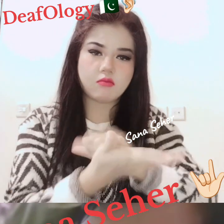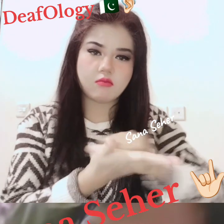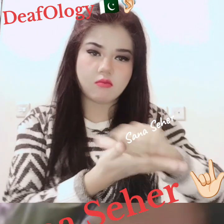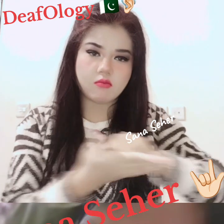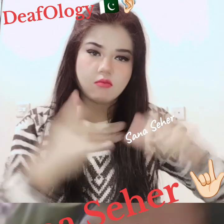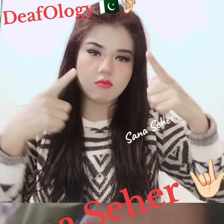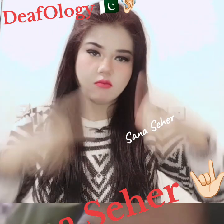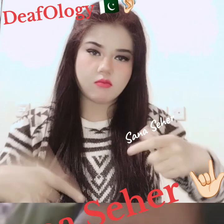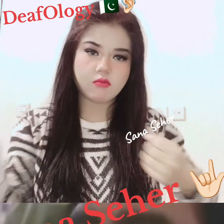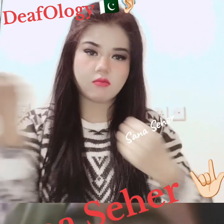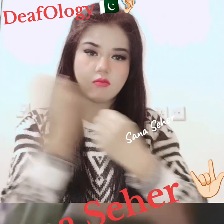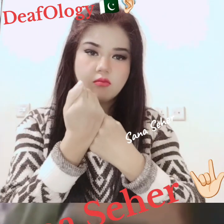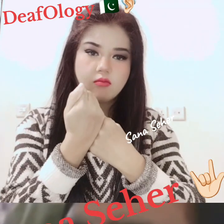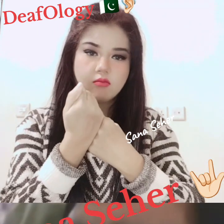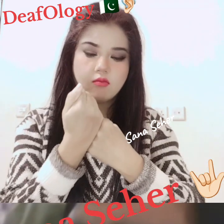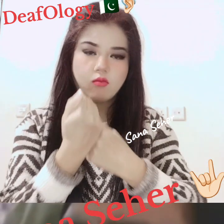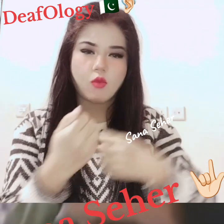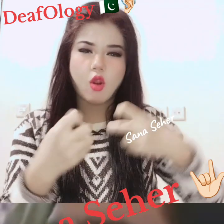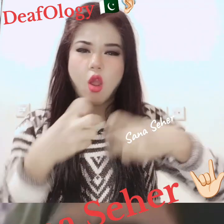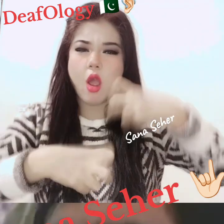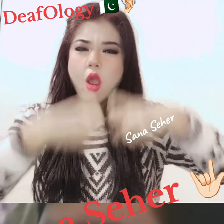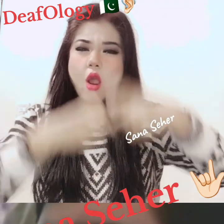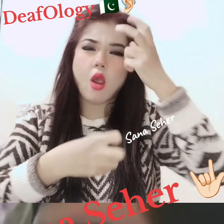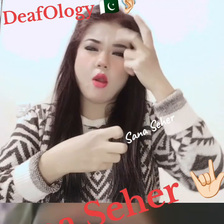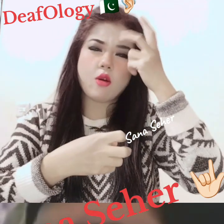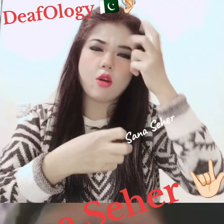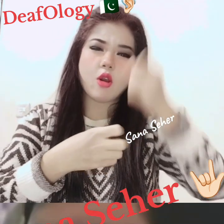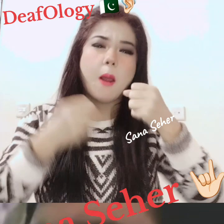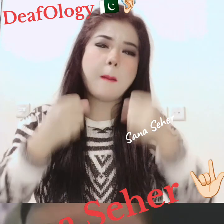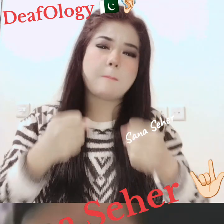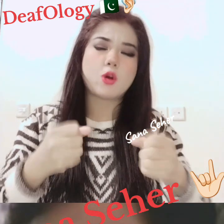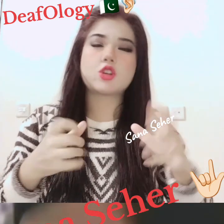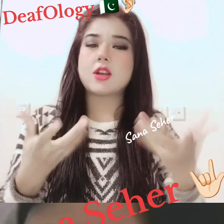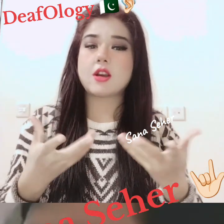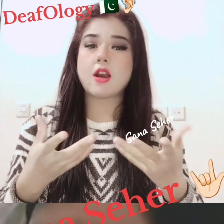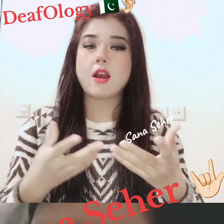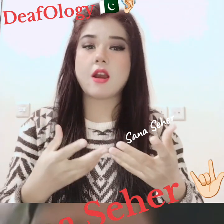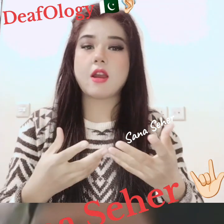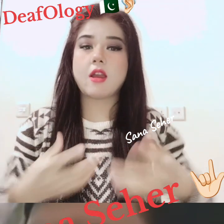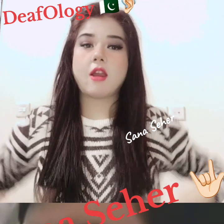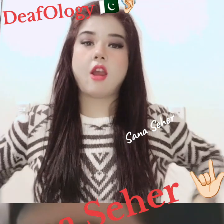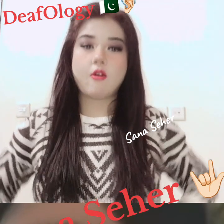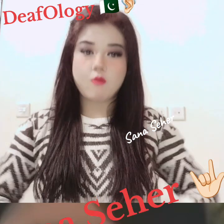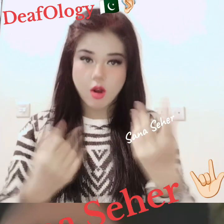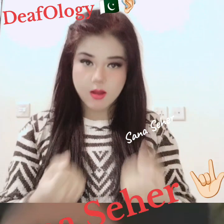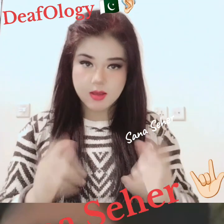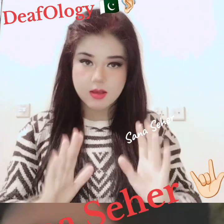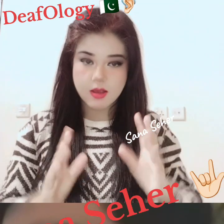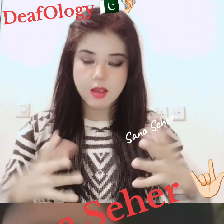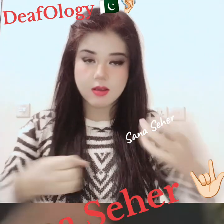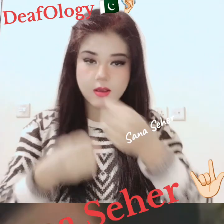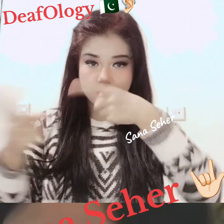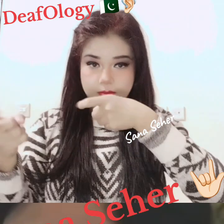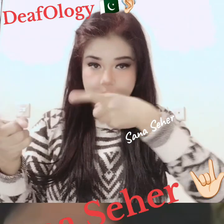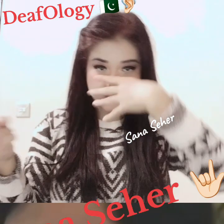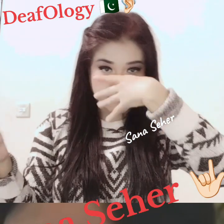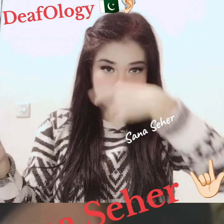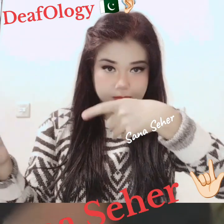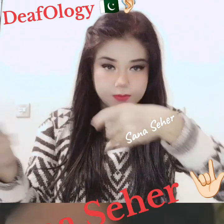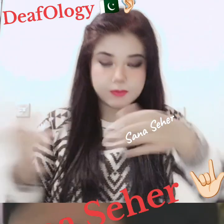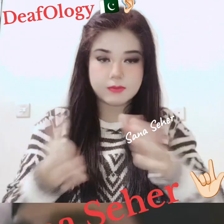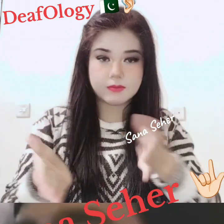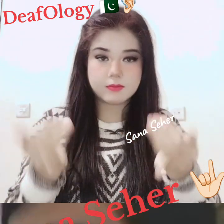کارروائیوں میں ساتھ دیا. تو میرے مشکل کہاں ہے؟ کیونکہ انہوں نے فورسز تو ان کی موجود ہیں ان سارے آپریشنز میں، وہ زبانی طور پہ سیاسی طور پہ